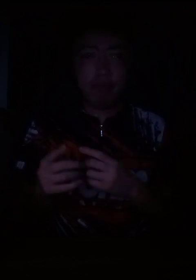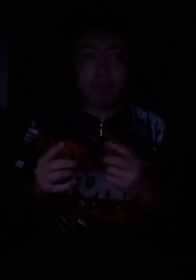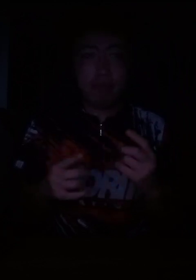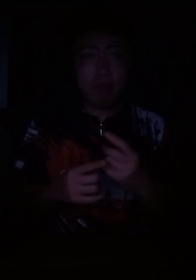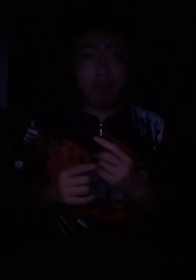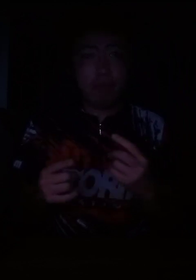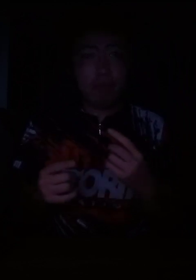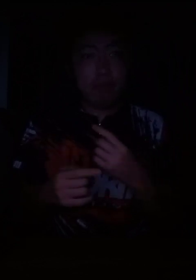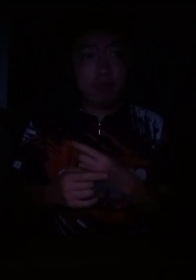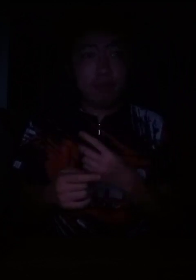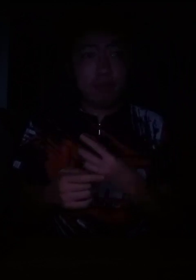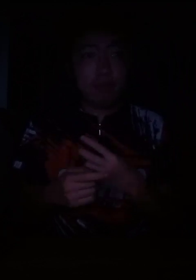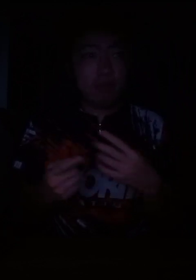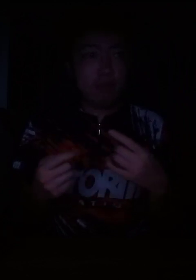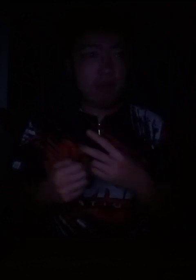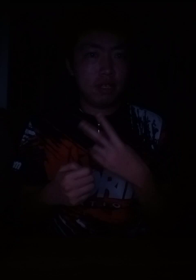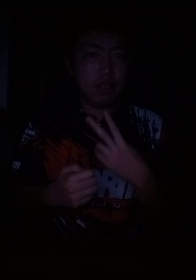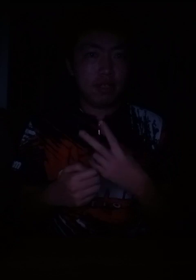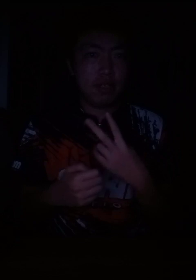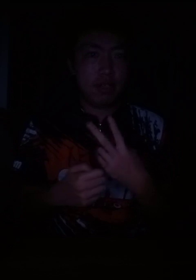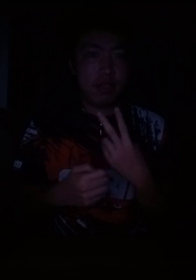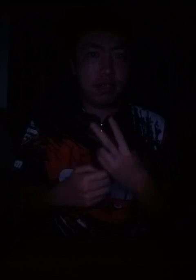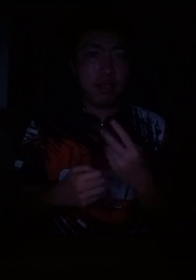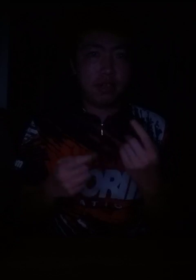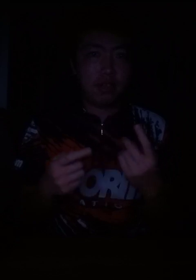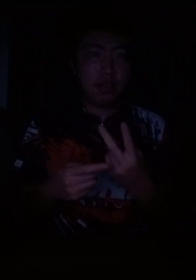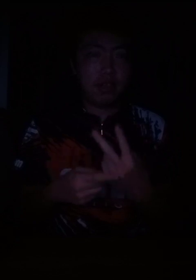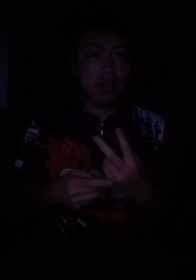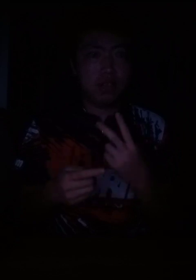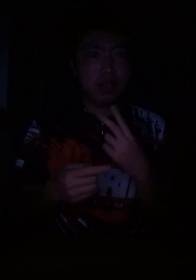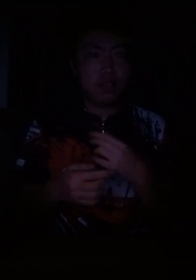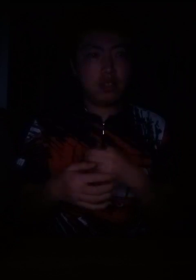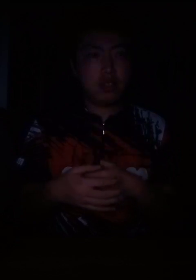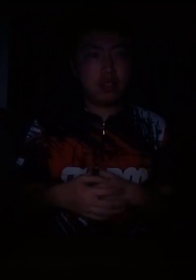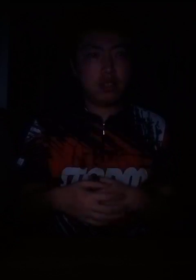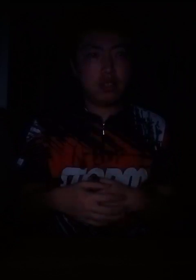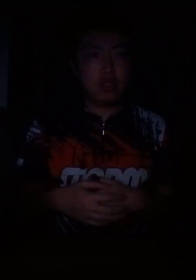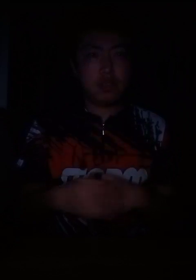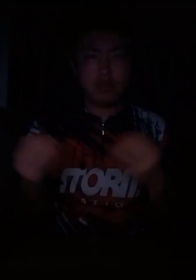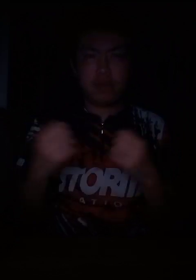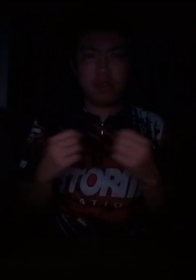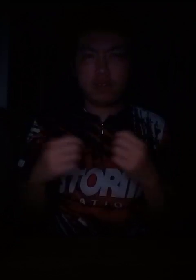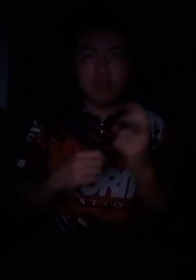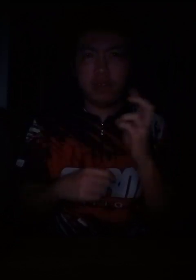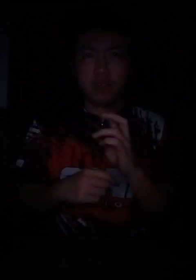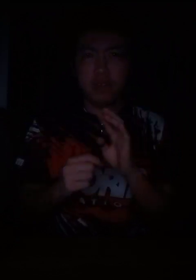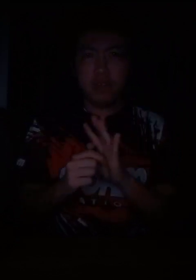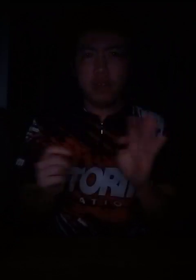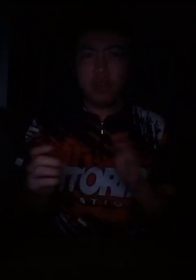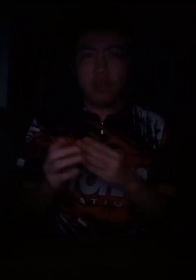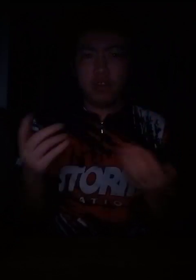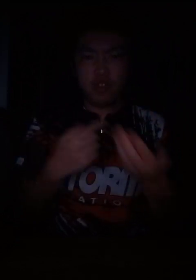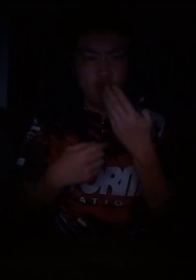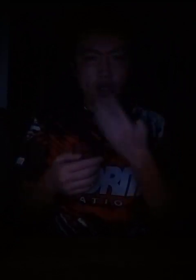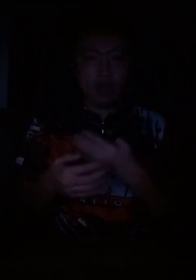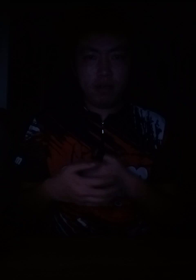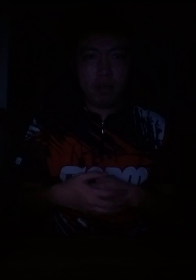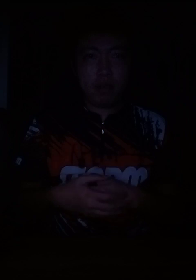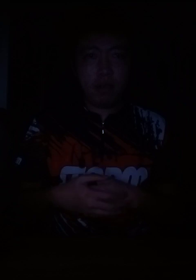있으면 영향을 줘서 해결하자라는 생각, 즉 두 가지를 얘기했습니다. 폭행 혐의 신고건 얘기도 주고받습니다.